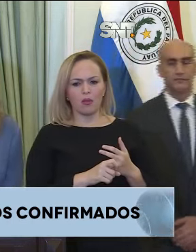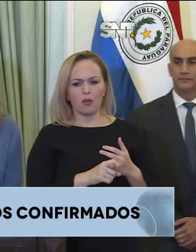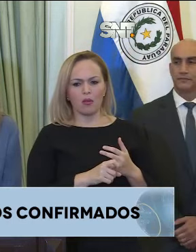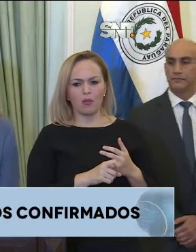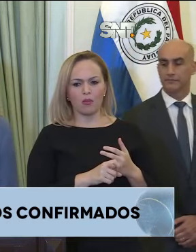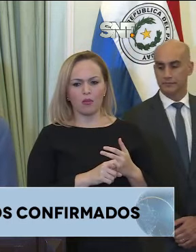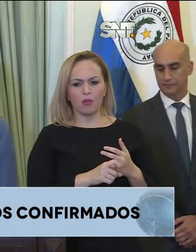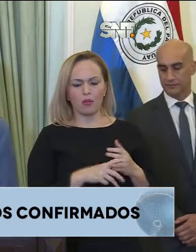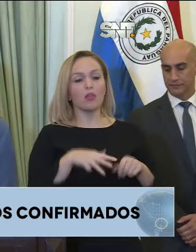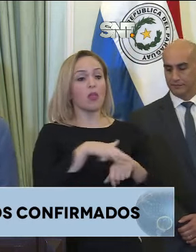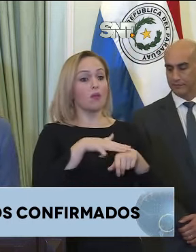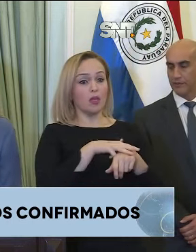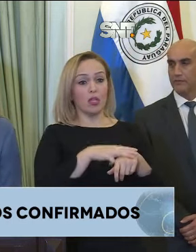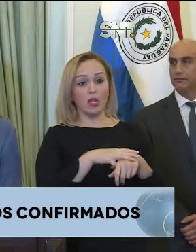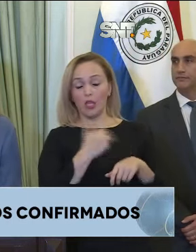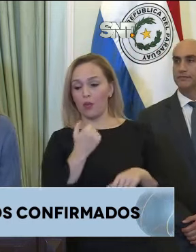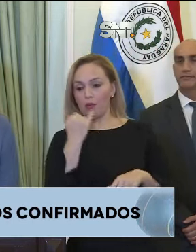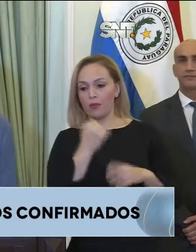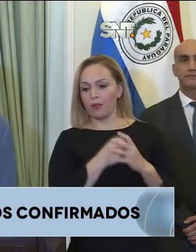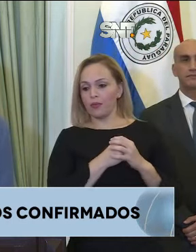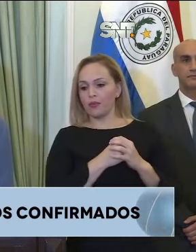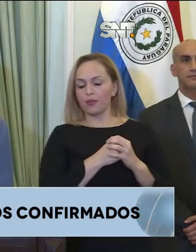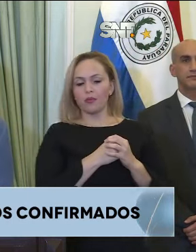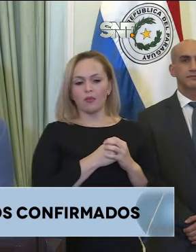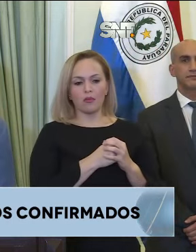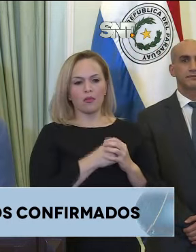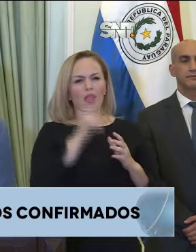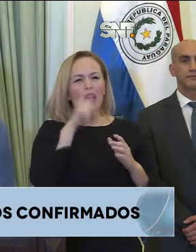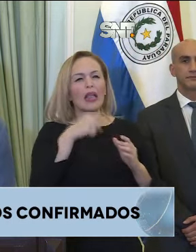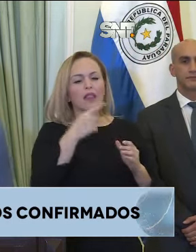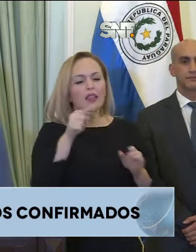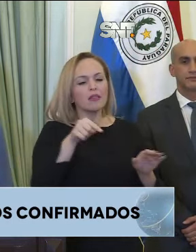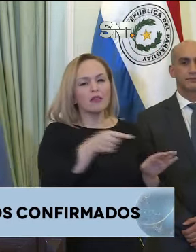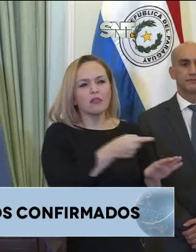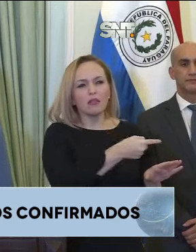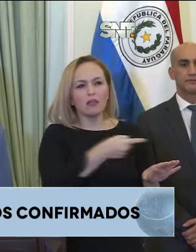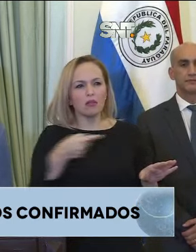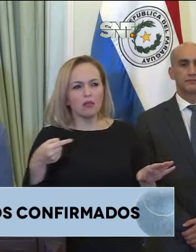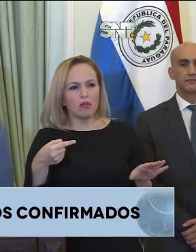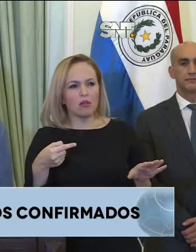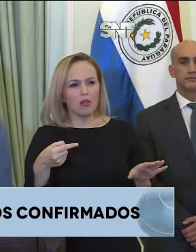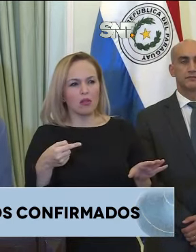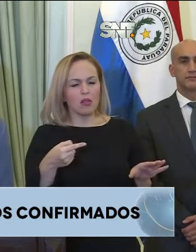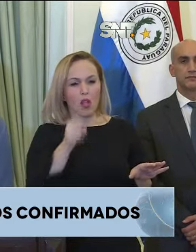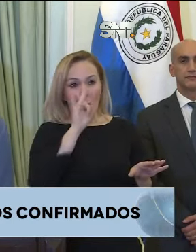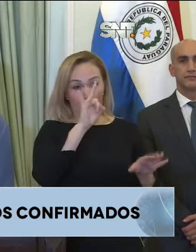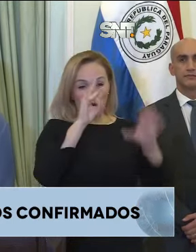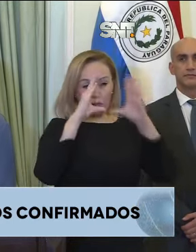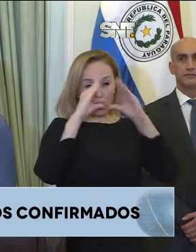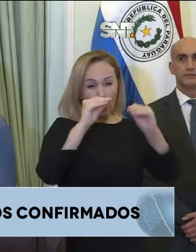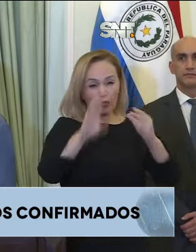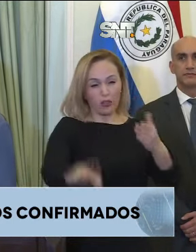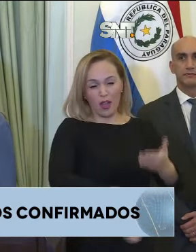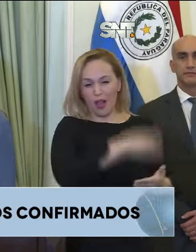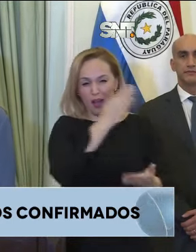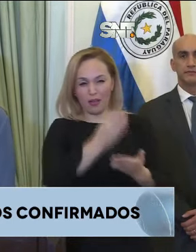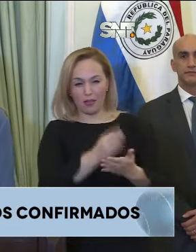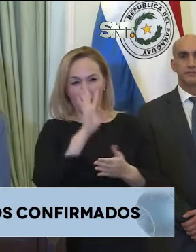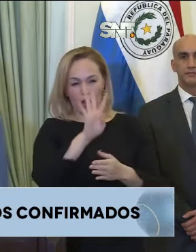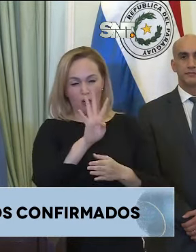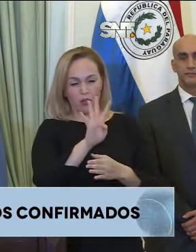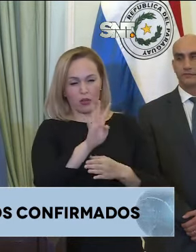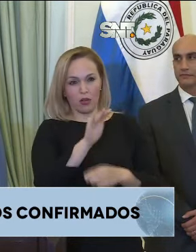Bien, lo que hemos hecho esta semana durante la vigencia de esta medida que iba de las ocho de la noche, la experiencia muestra,